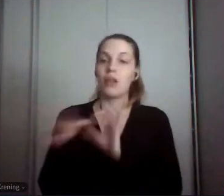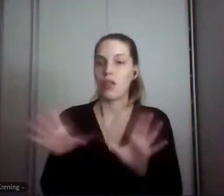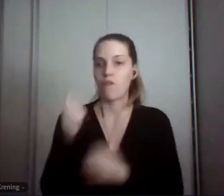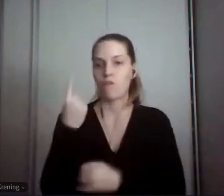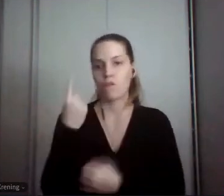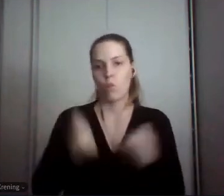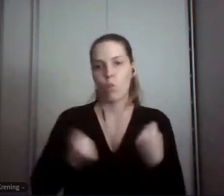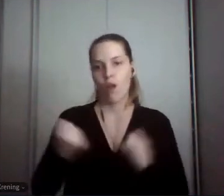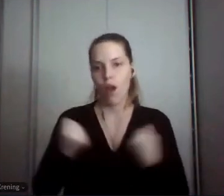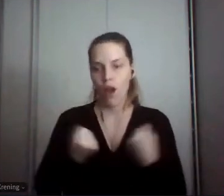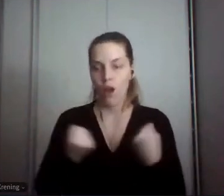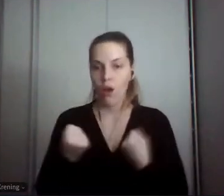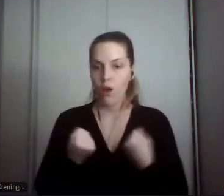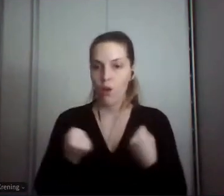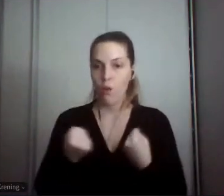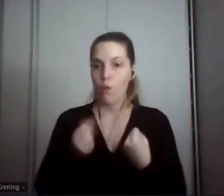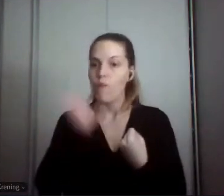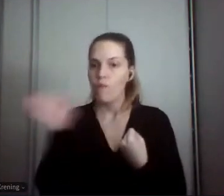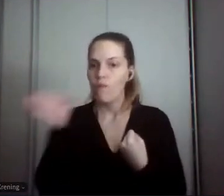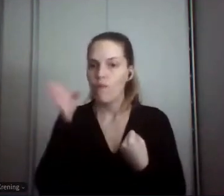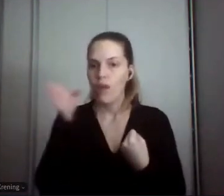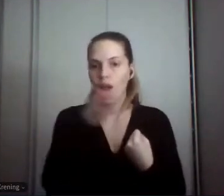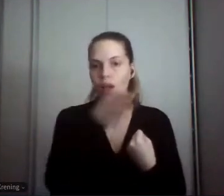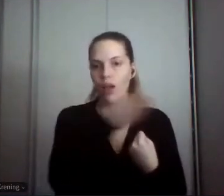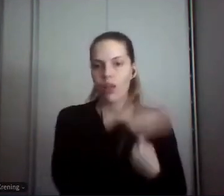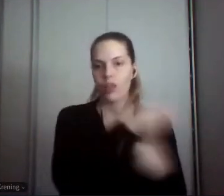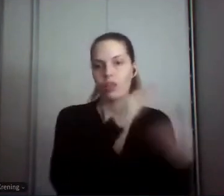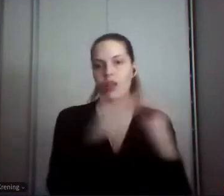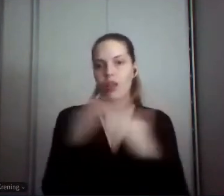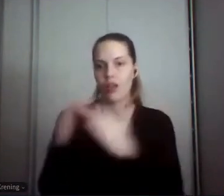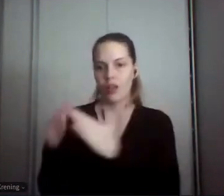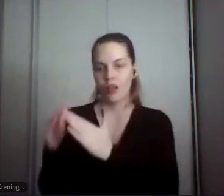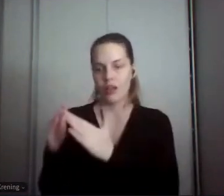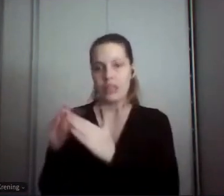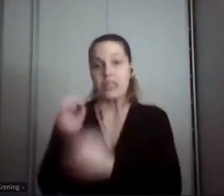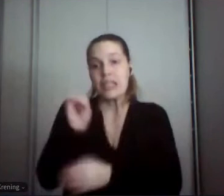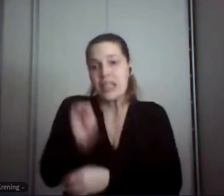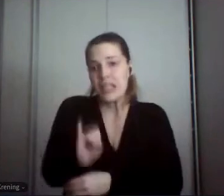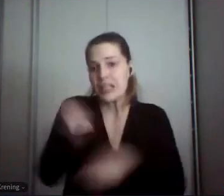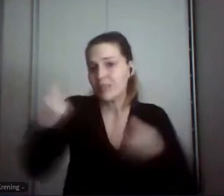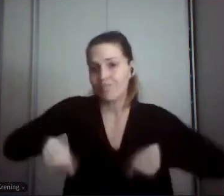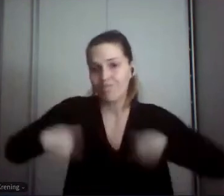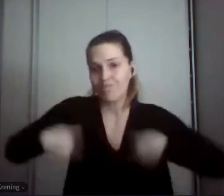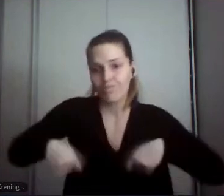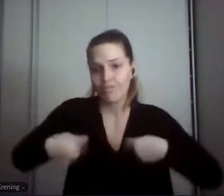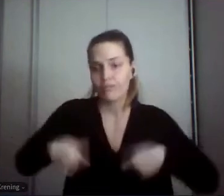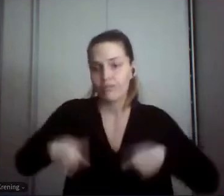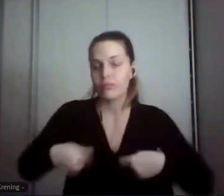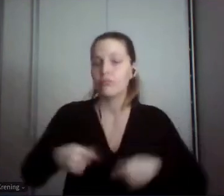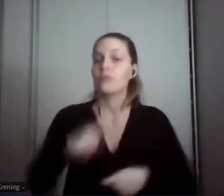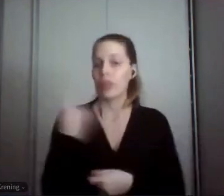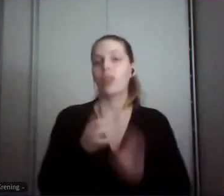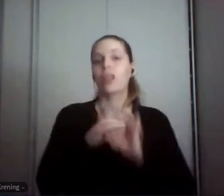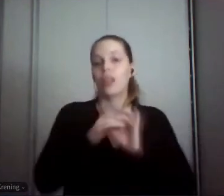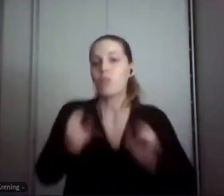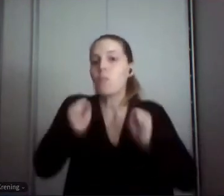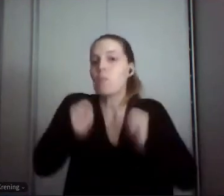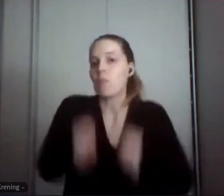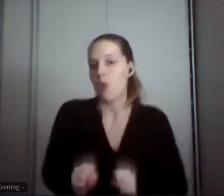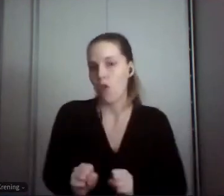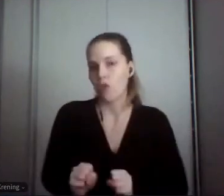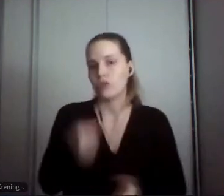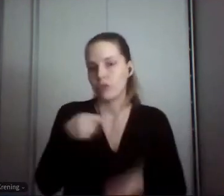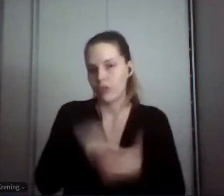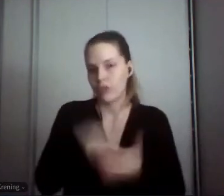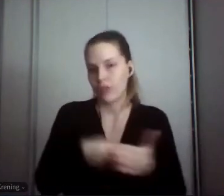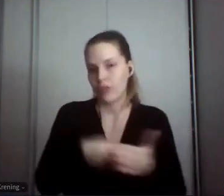vá na casa das pessoas, então nós também estamos à disposição caso tenha alguma necessidade nesse sentido, né? Mas o importante